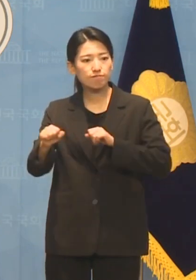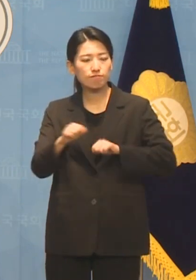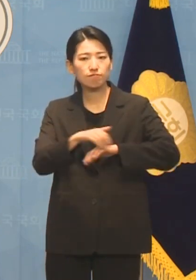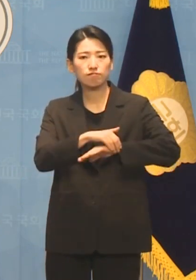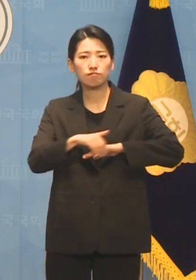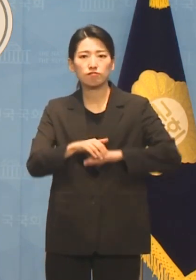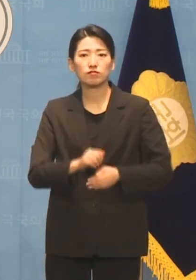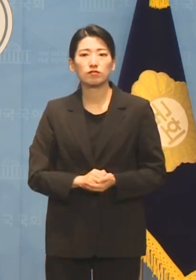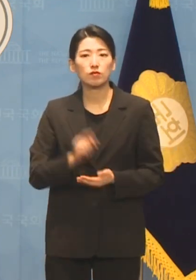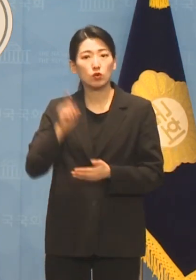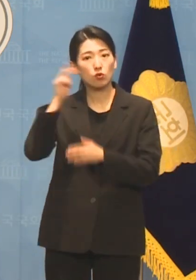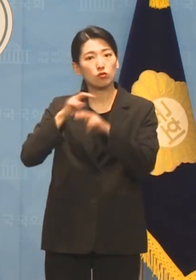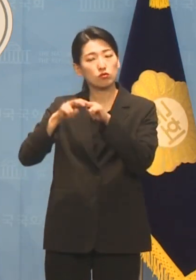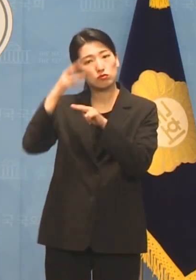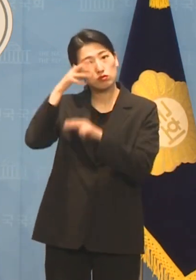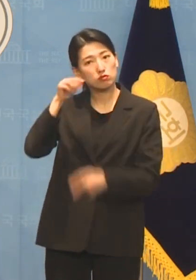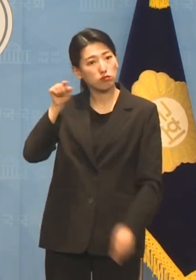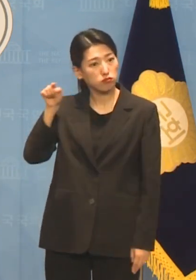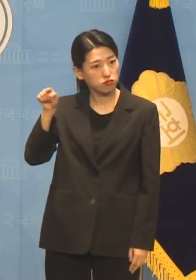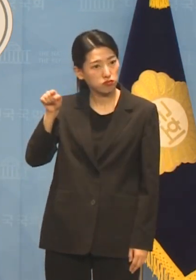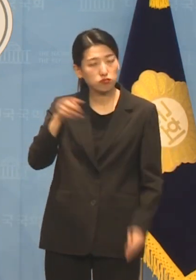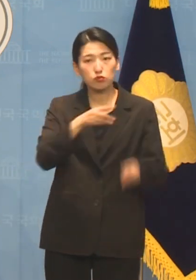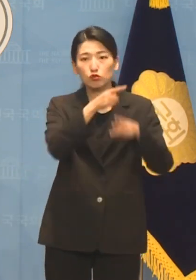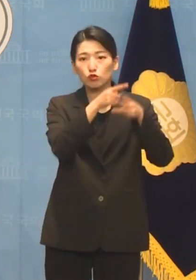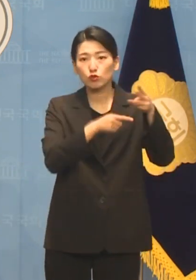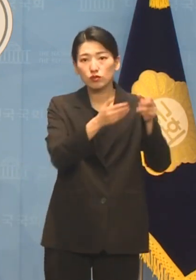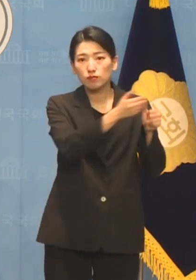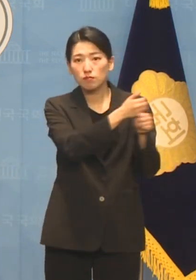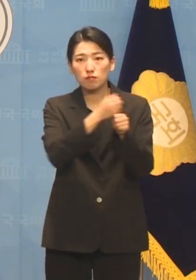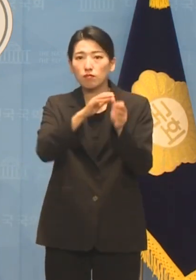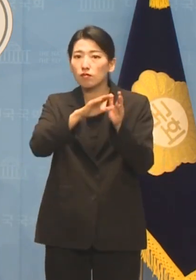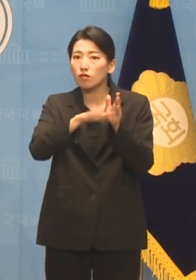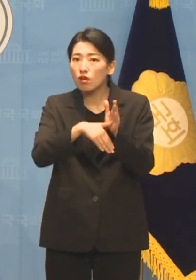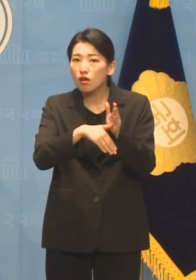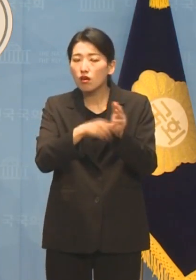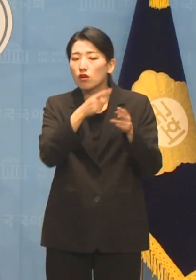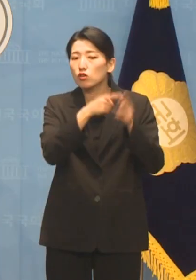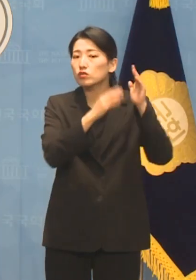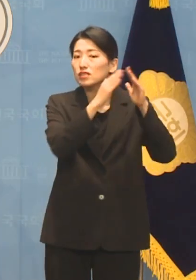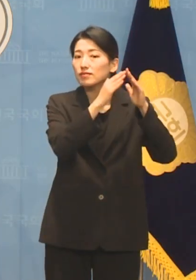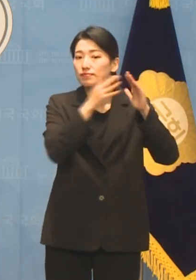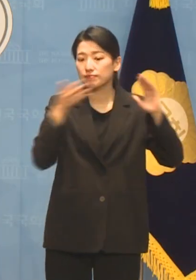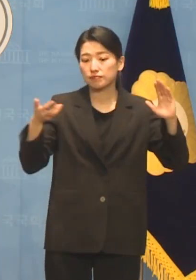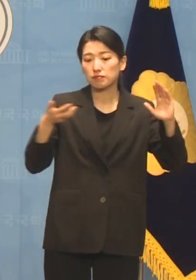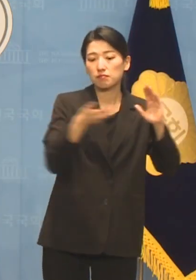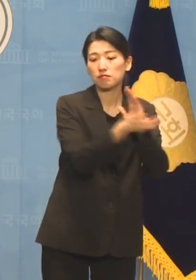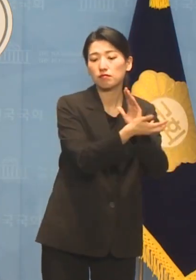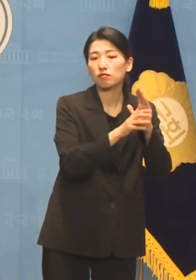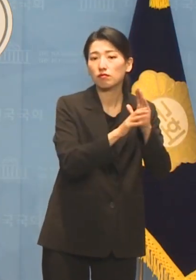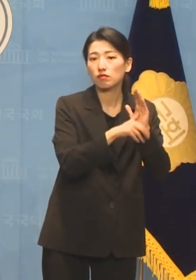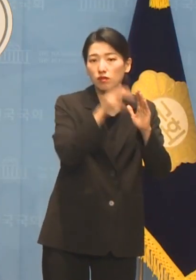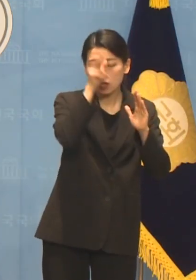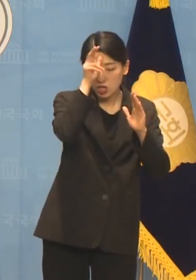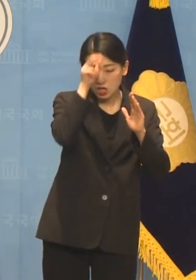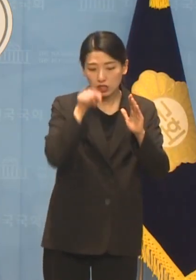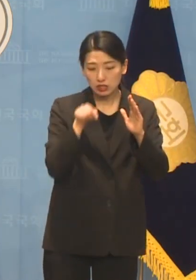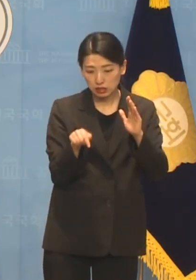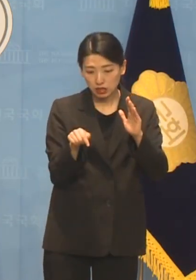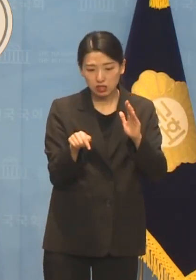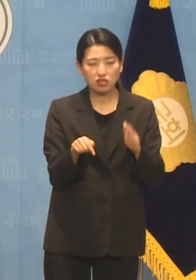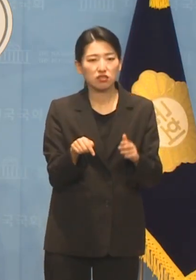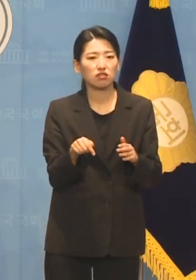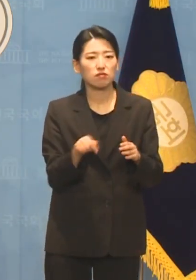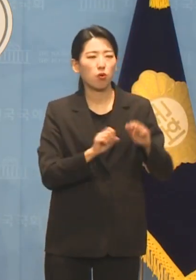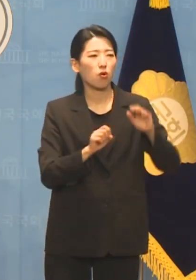공수처와 관련하여 윤석열 체포 당시 공수처가 한남동 관저를 진입하며 경찰 차량이 관저 입구에 누워있던